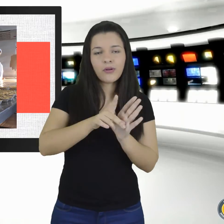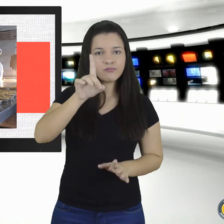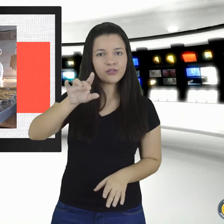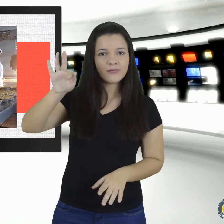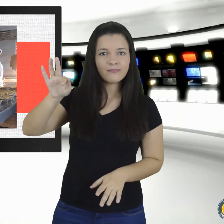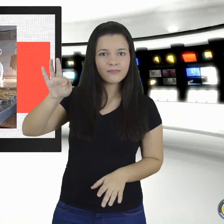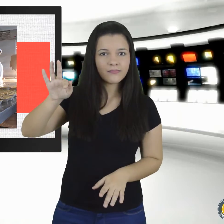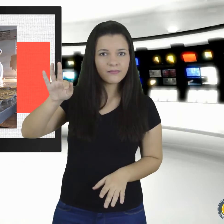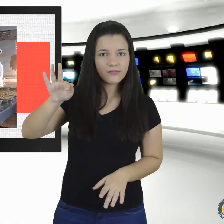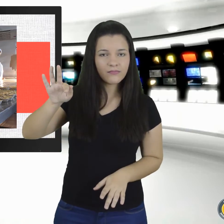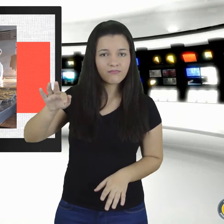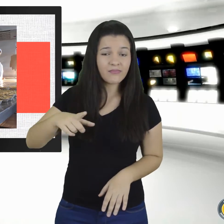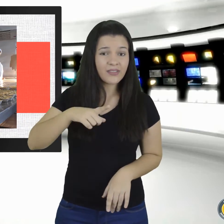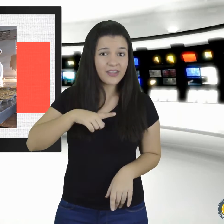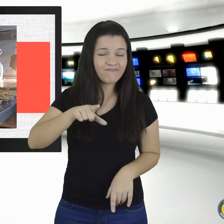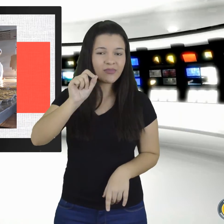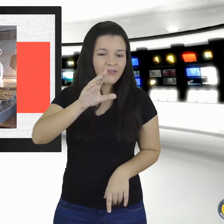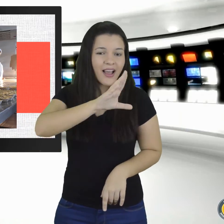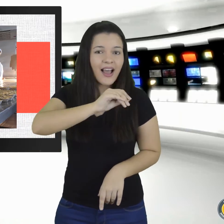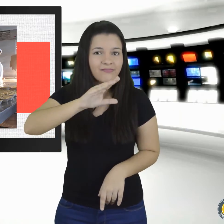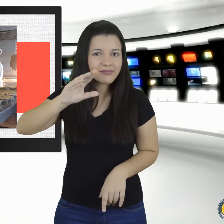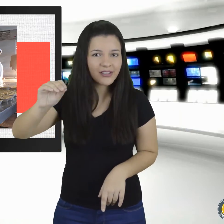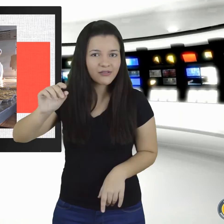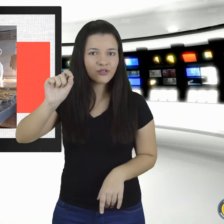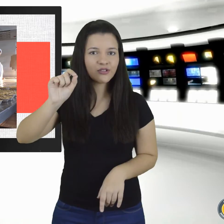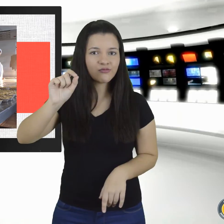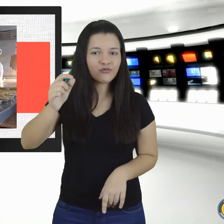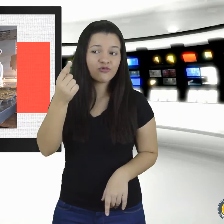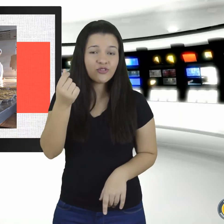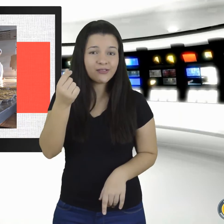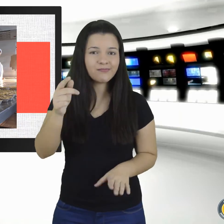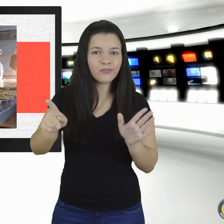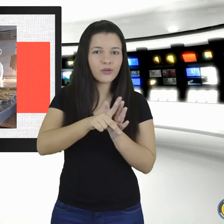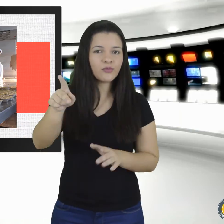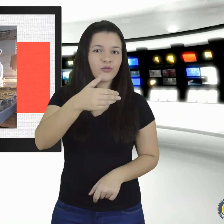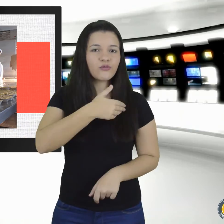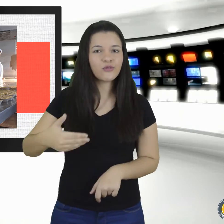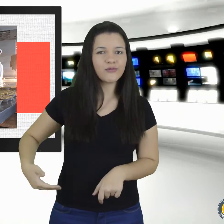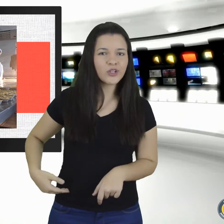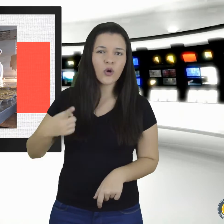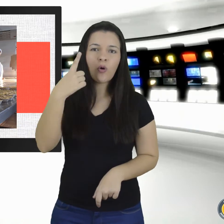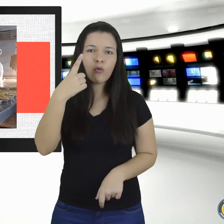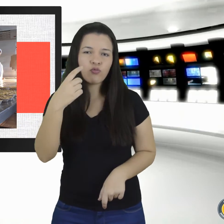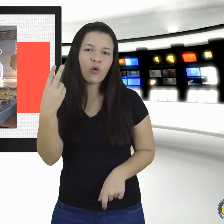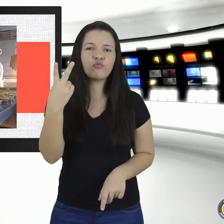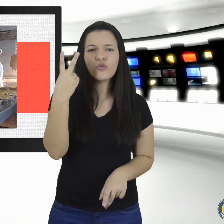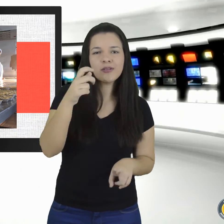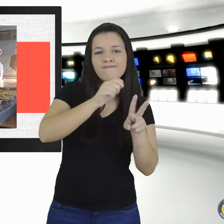Federal. Os atrasos de repasse do governo variam entre 1 e 2 meses, e as contribuições